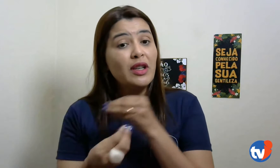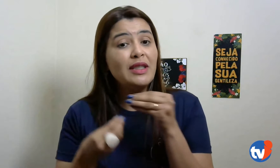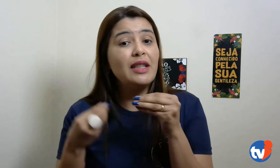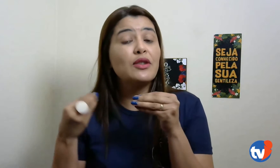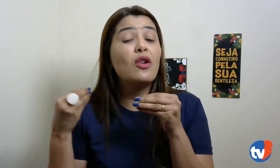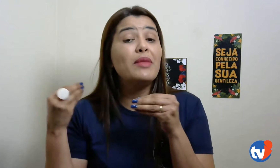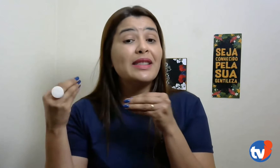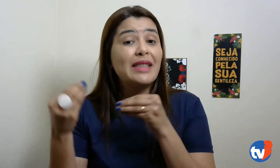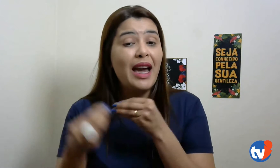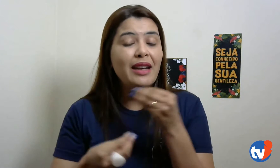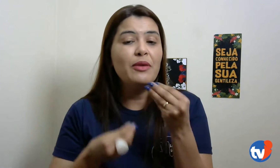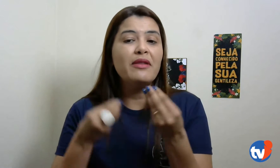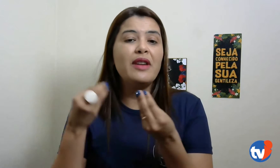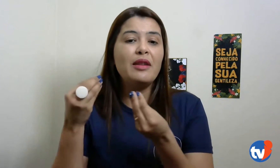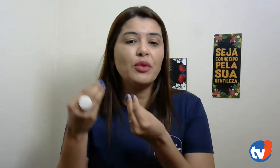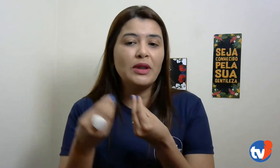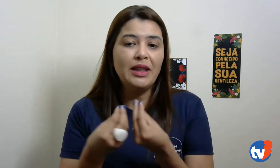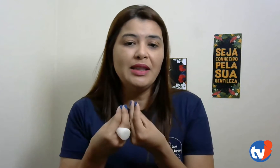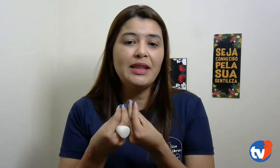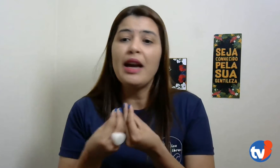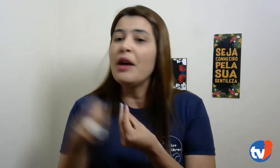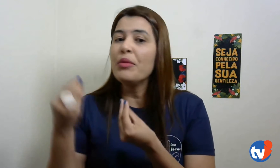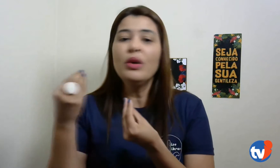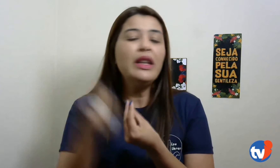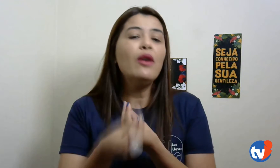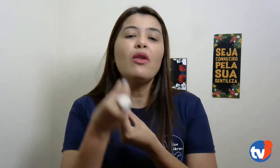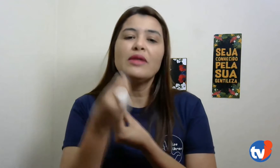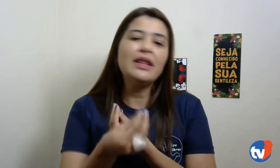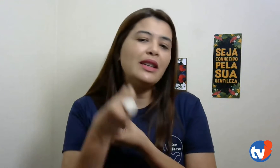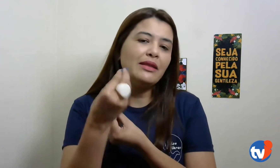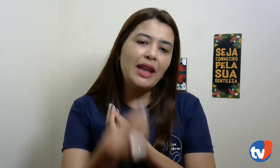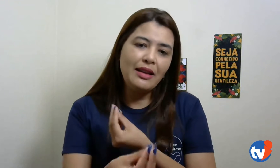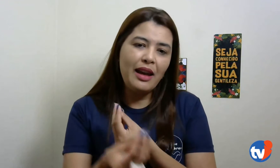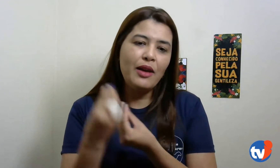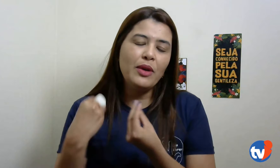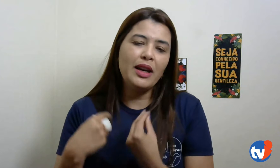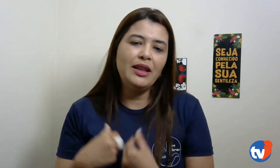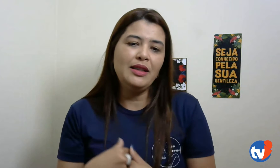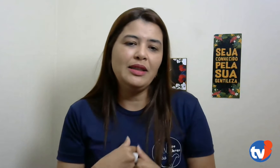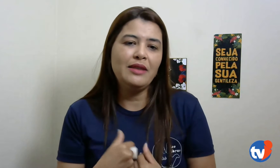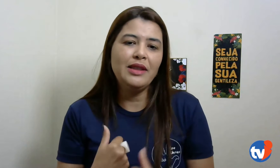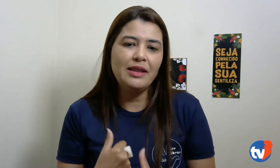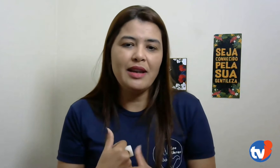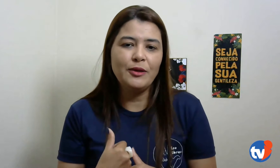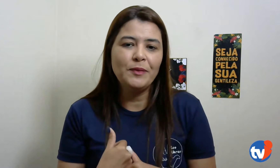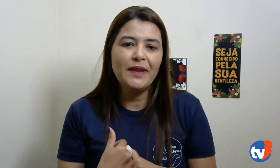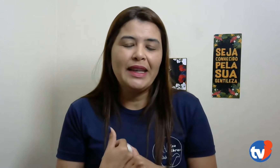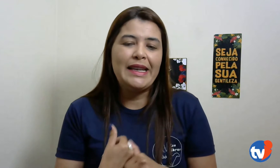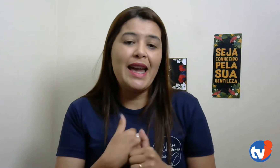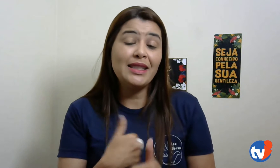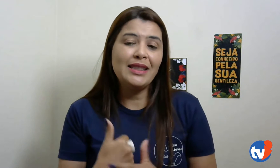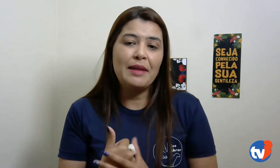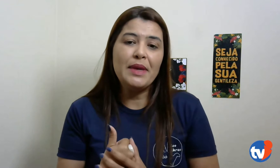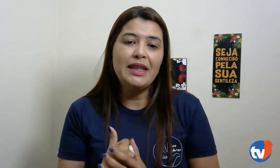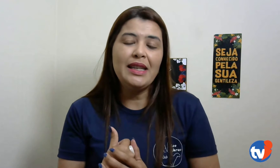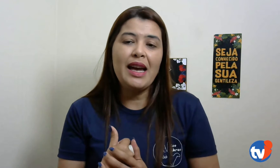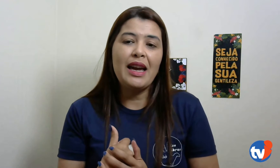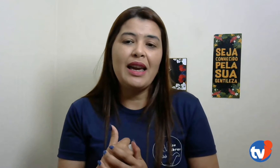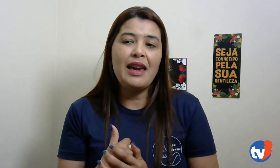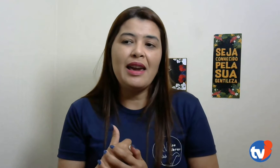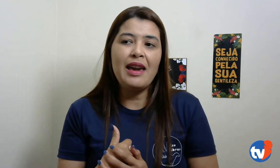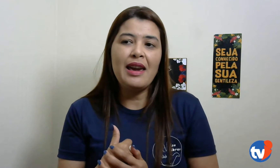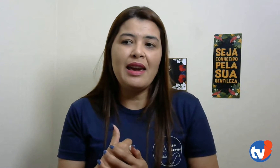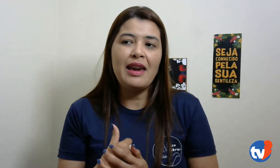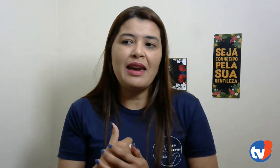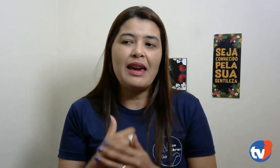os professores, eles começaram a ver a importância por não conseguir entender o que a criança estava dizendo. E essa semana,